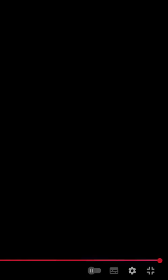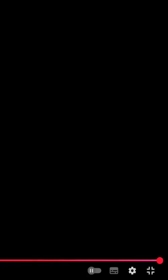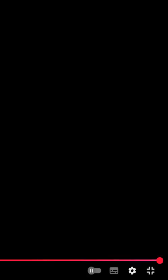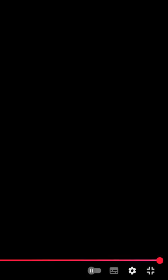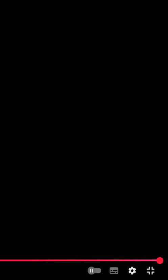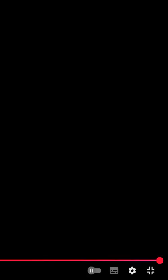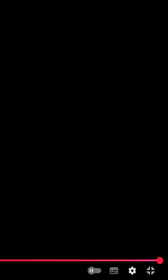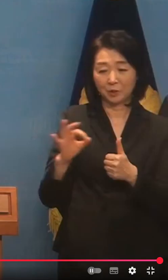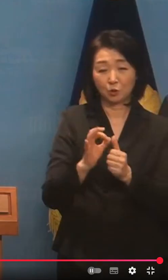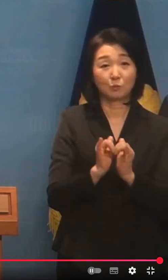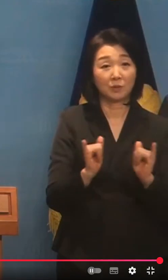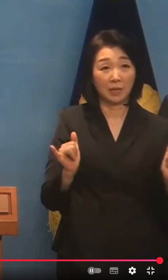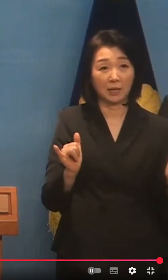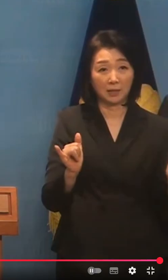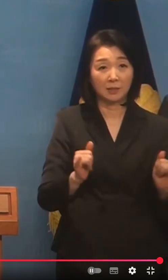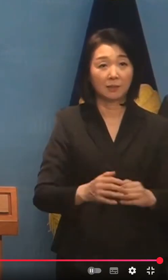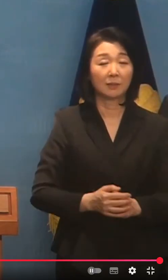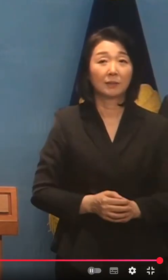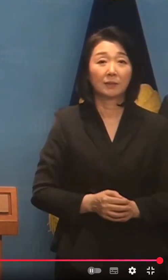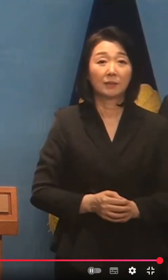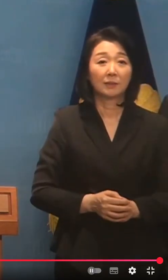관절기.